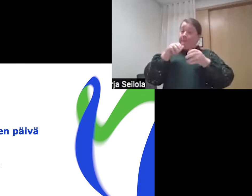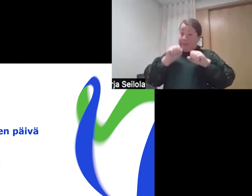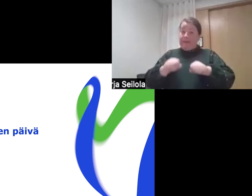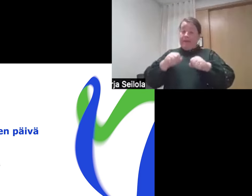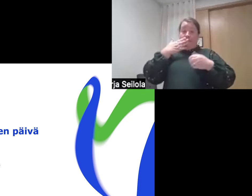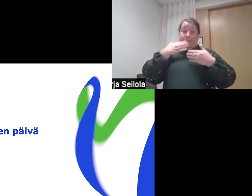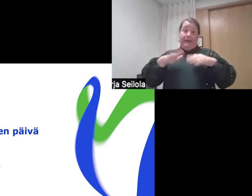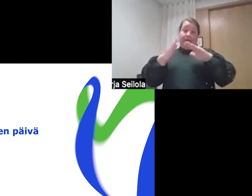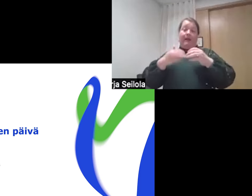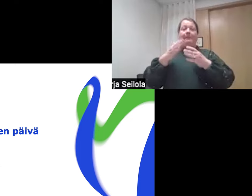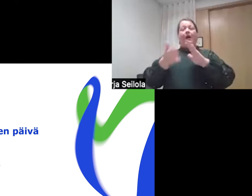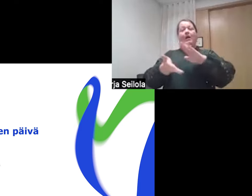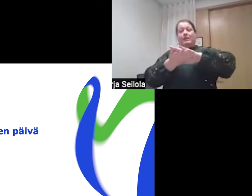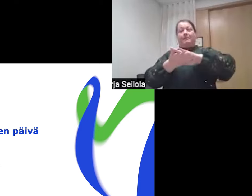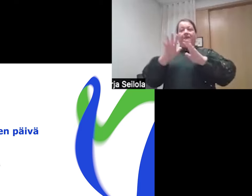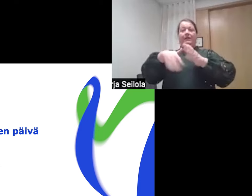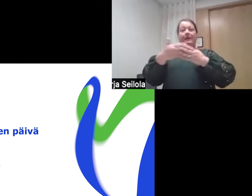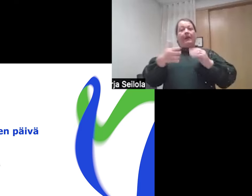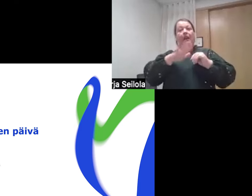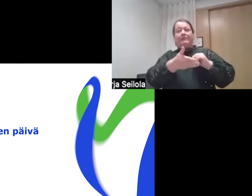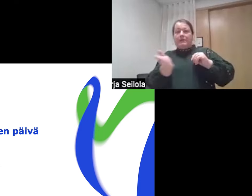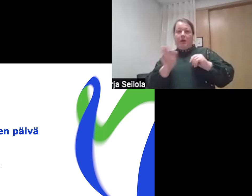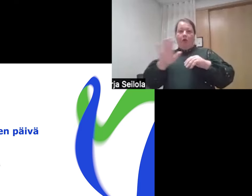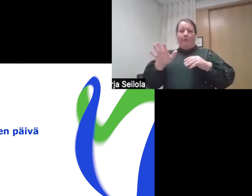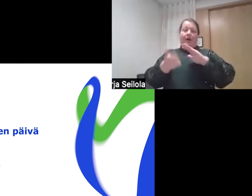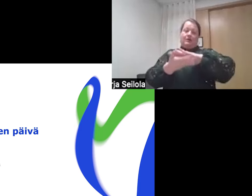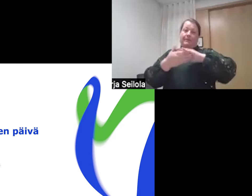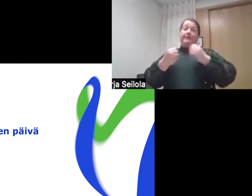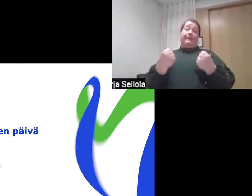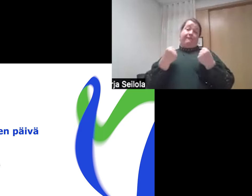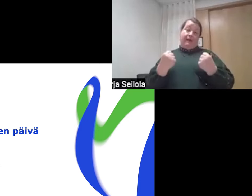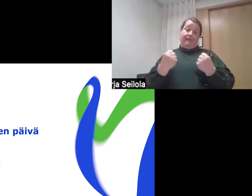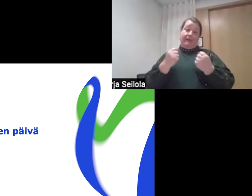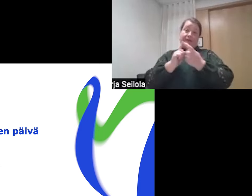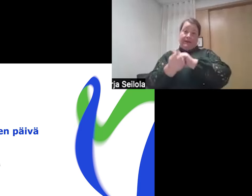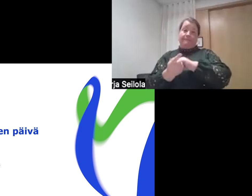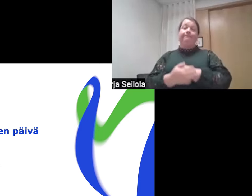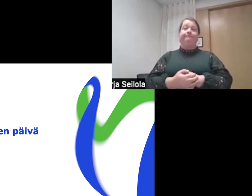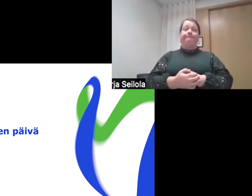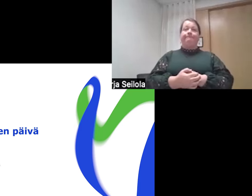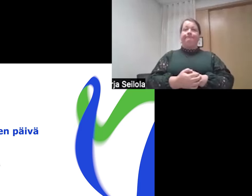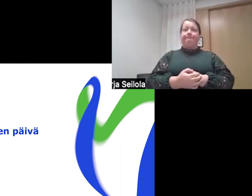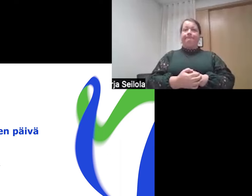ja perusopetus, niin niiden tilannetta ja asemaa viittomakielisten